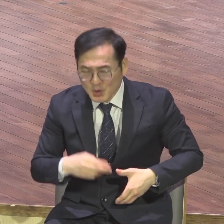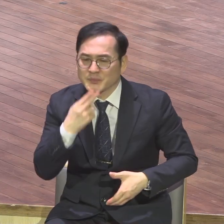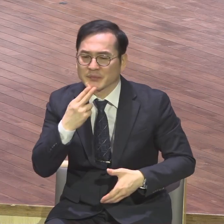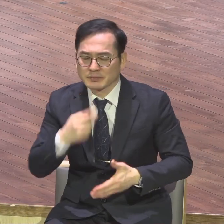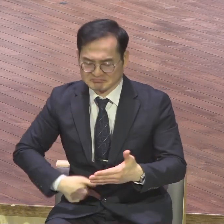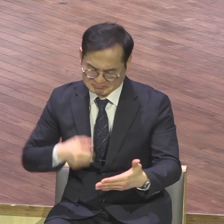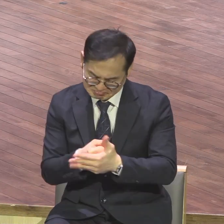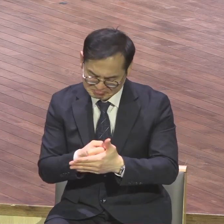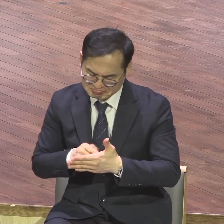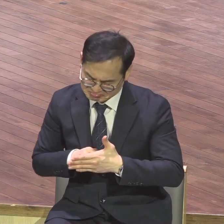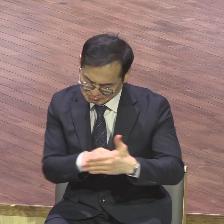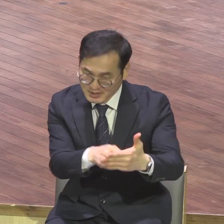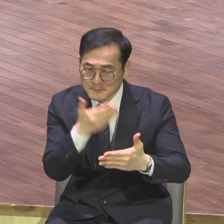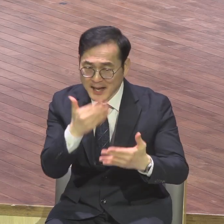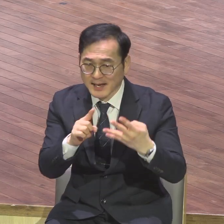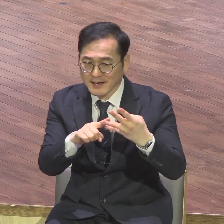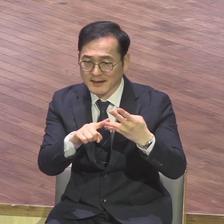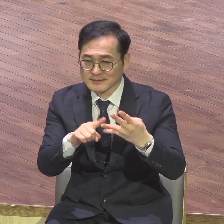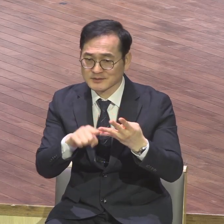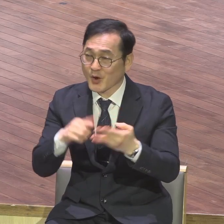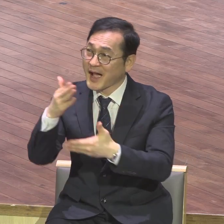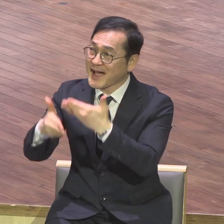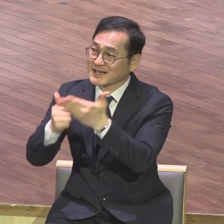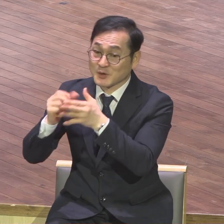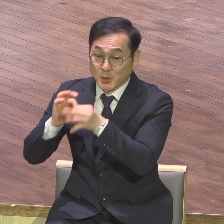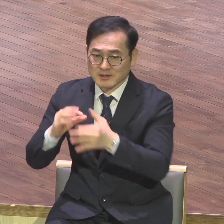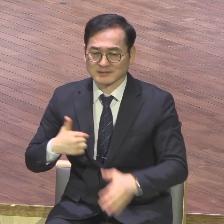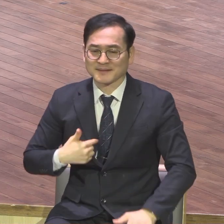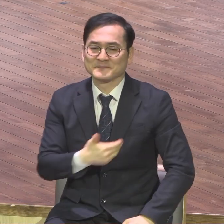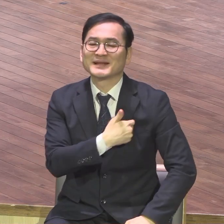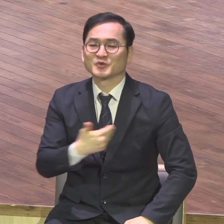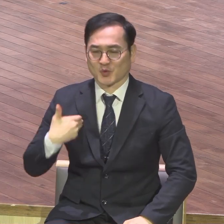안에서 커다란 만족을 얻는 것이 특징이다.